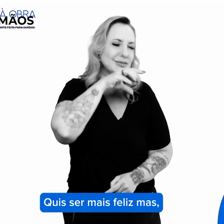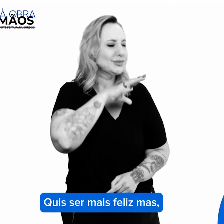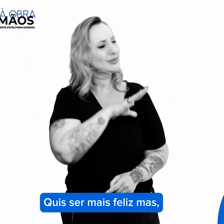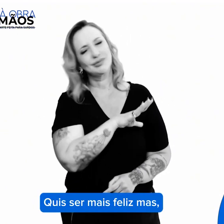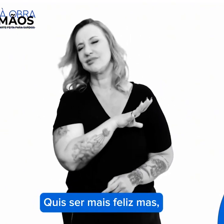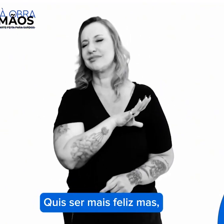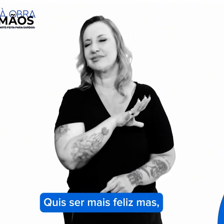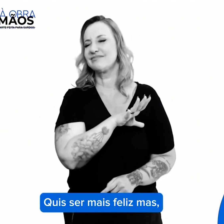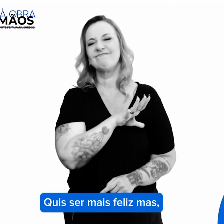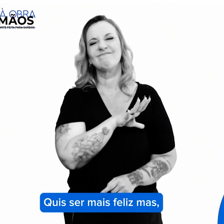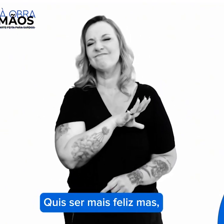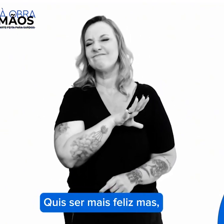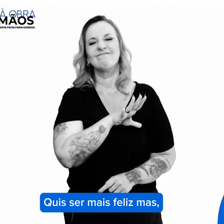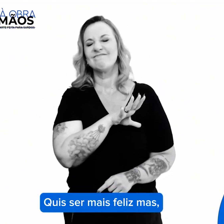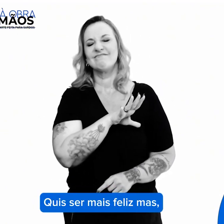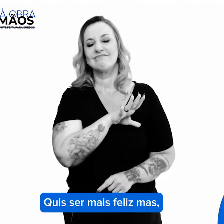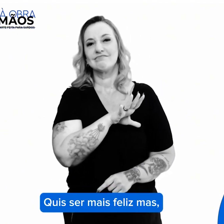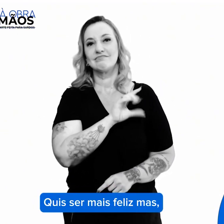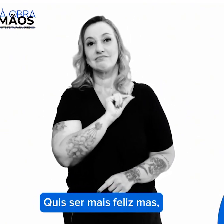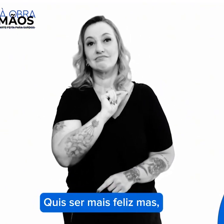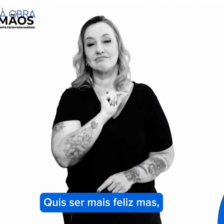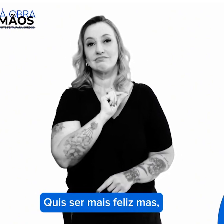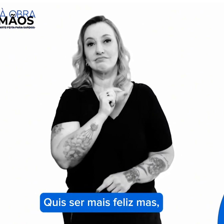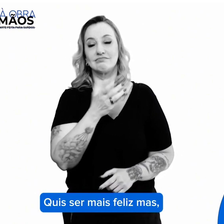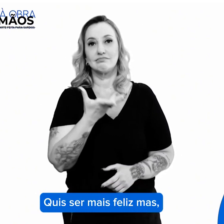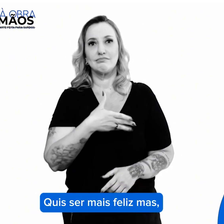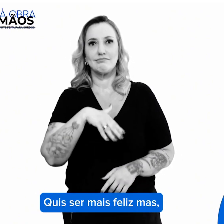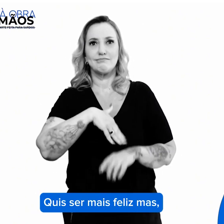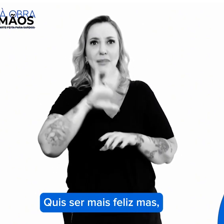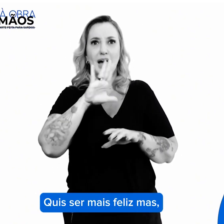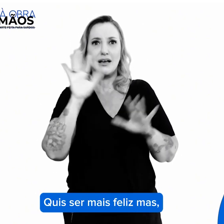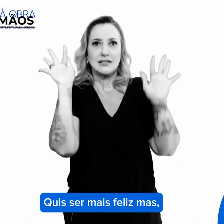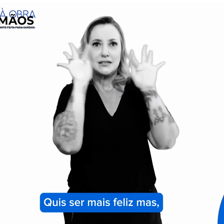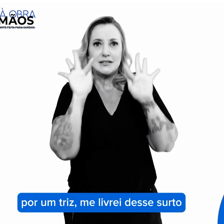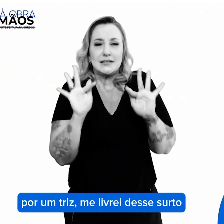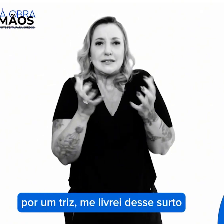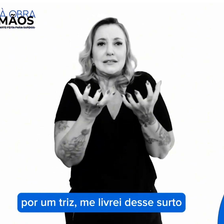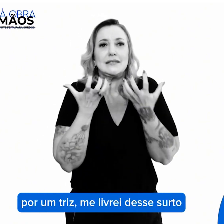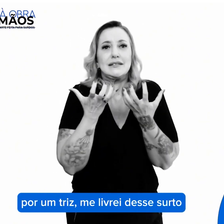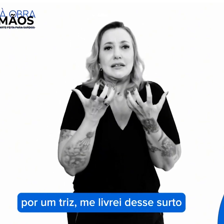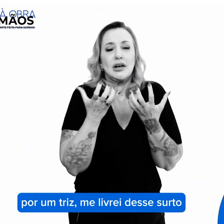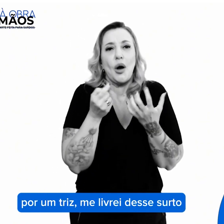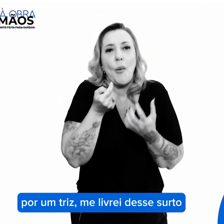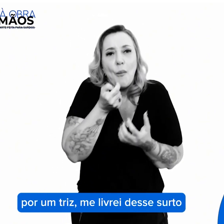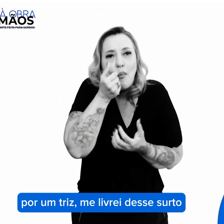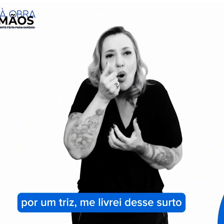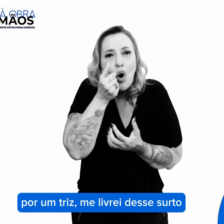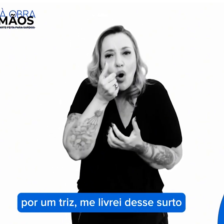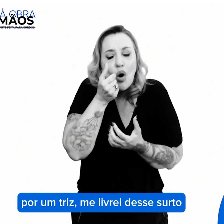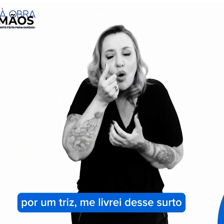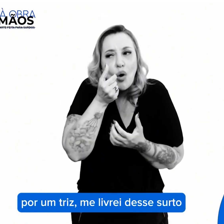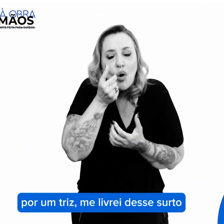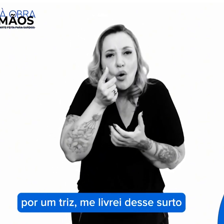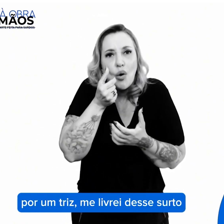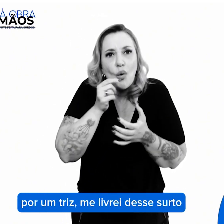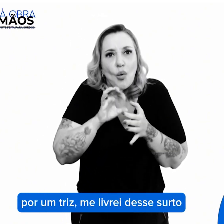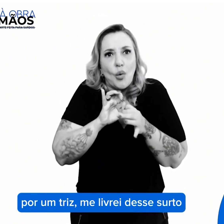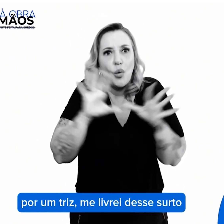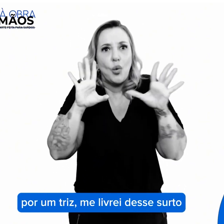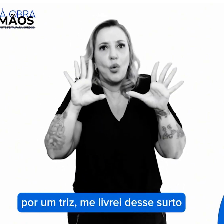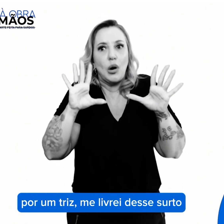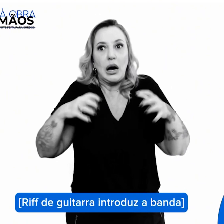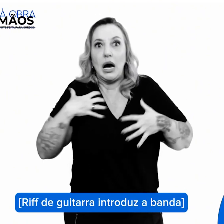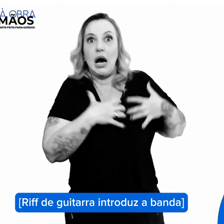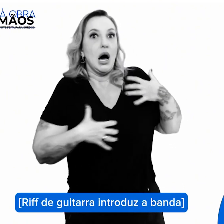precisa. Quis ser mais feliz, mas... Uma valiosa mensagem para quem assiste,